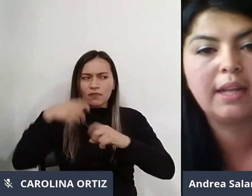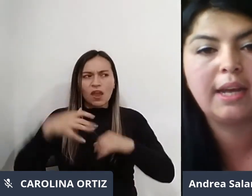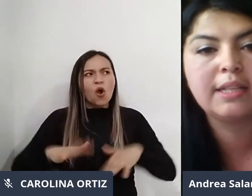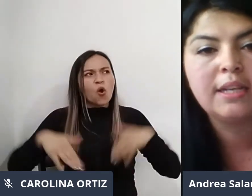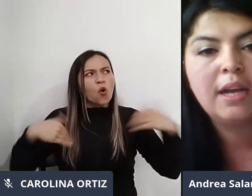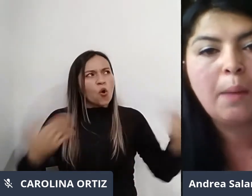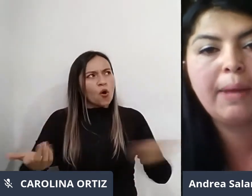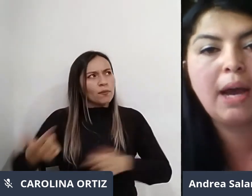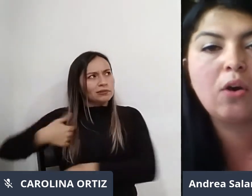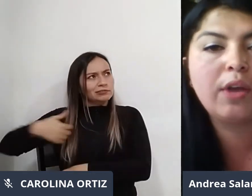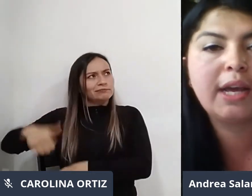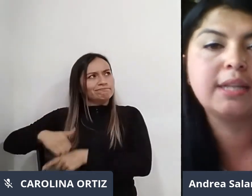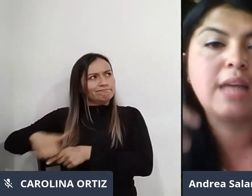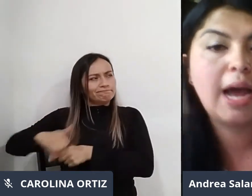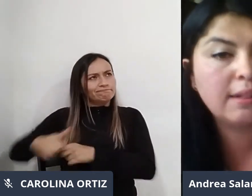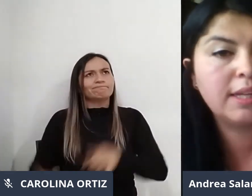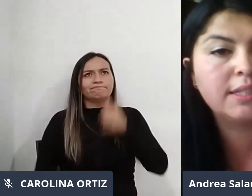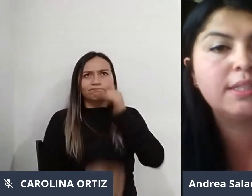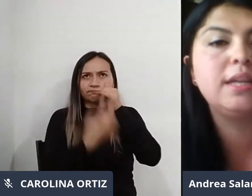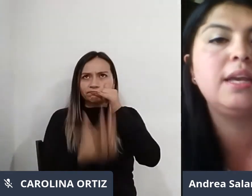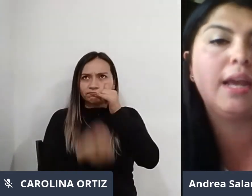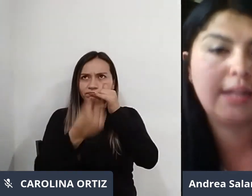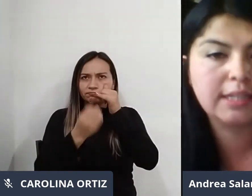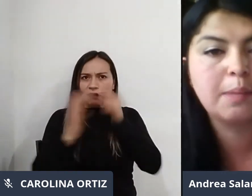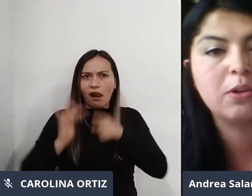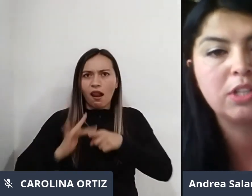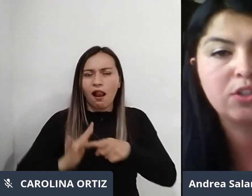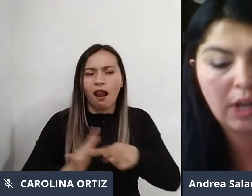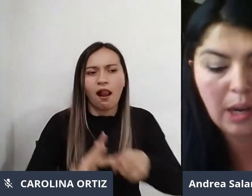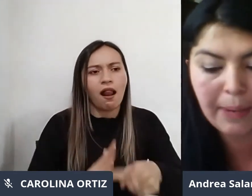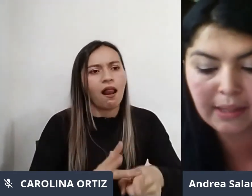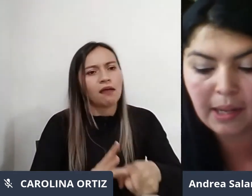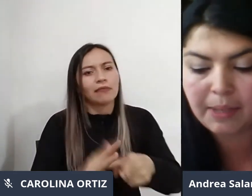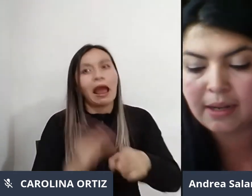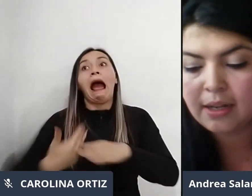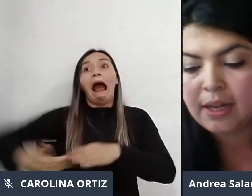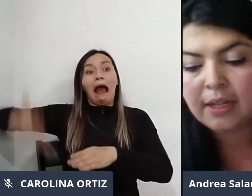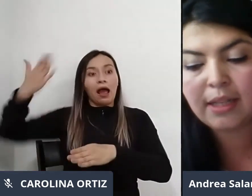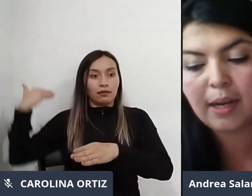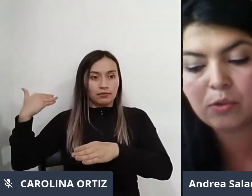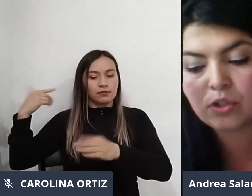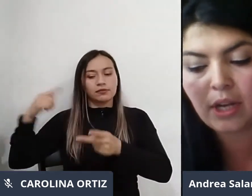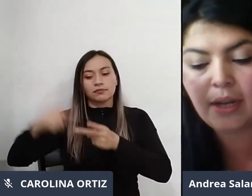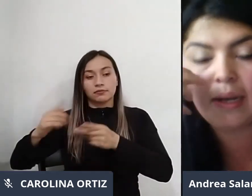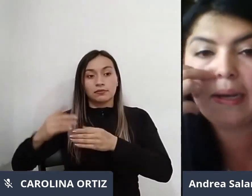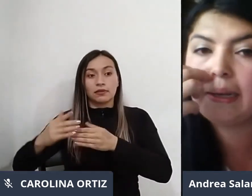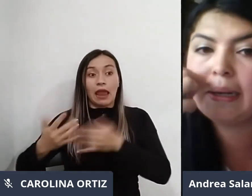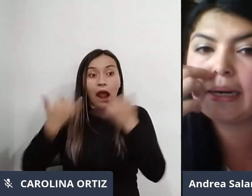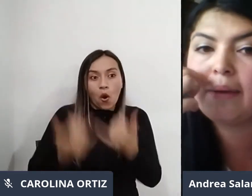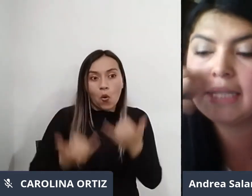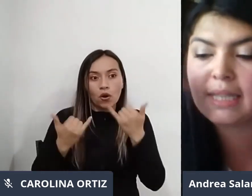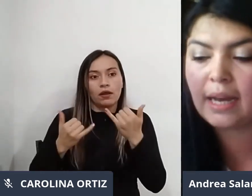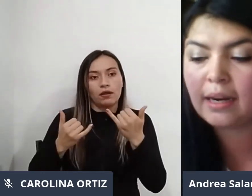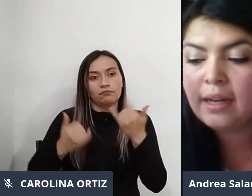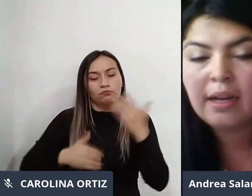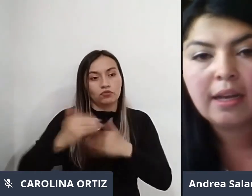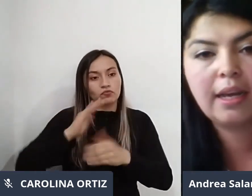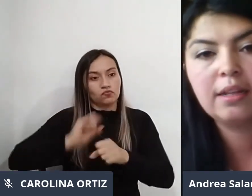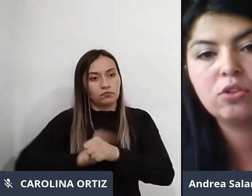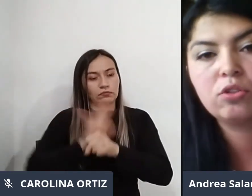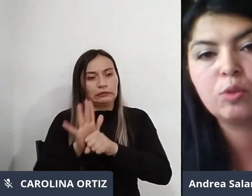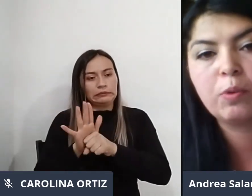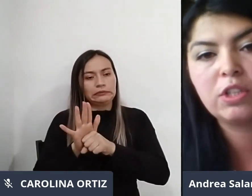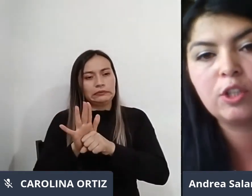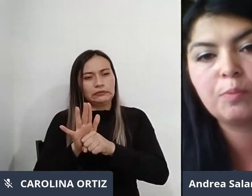sus prácticas pedagógicas antes y en este proceso de la pandemia, tenemos que revisar